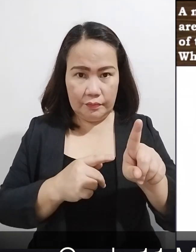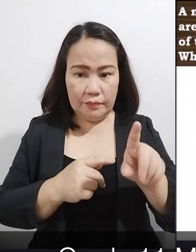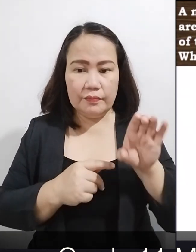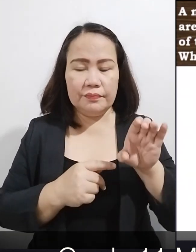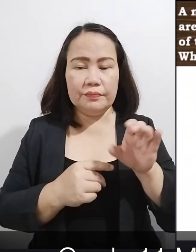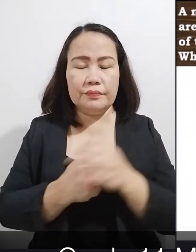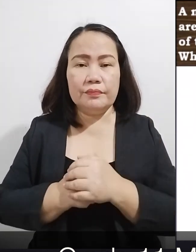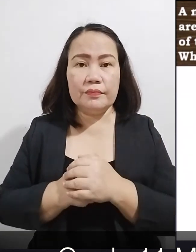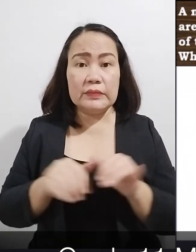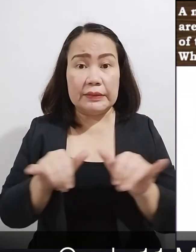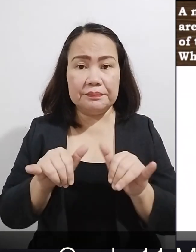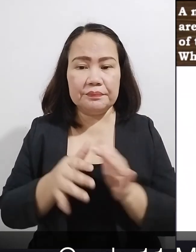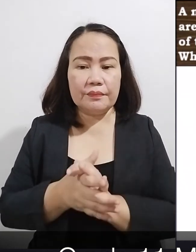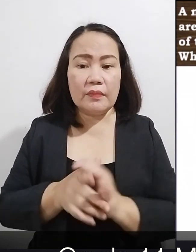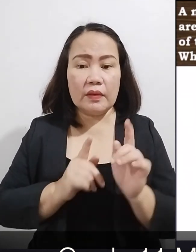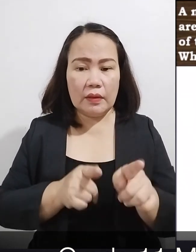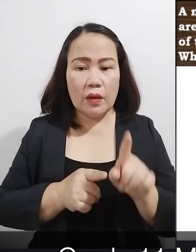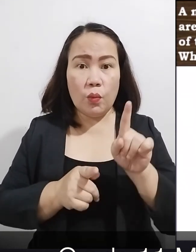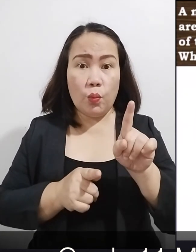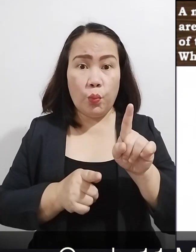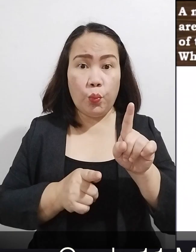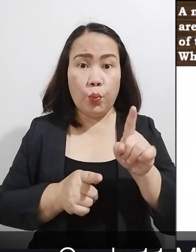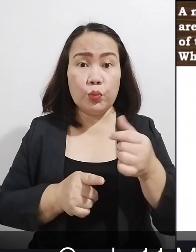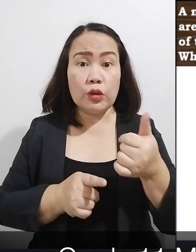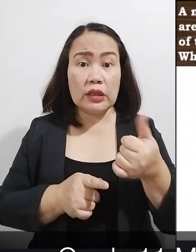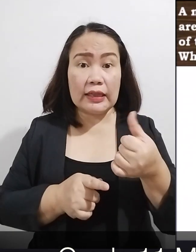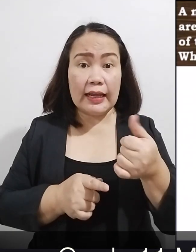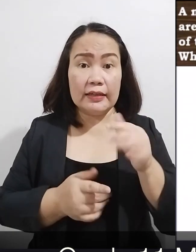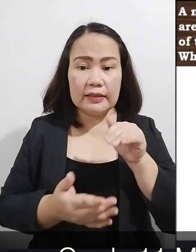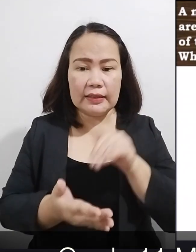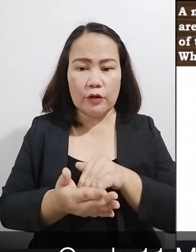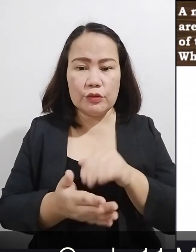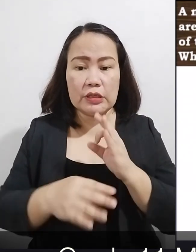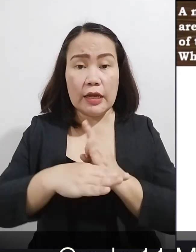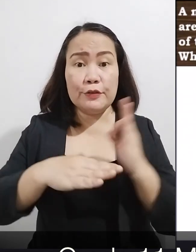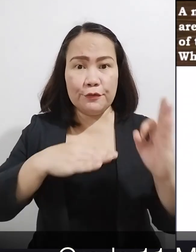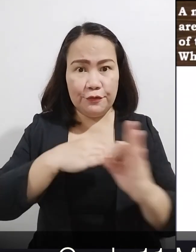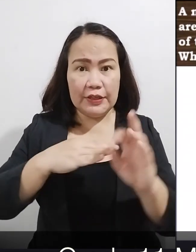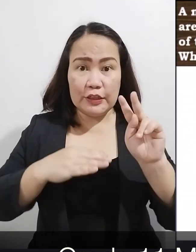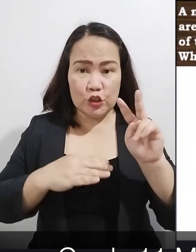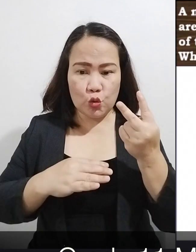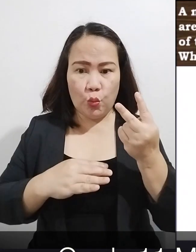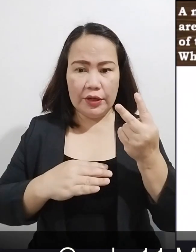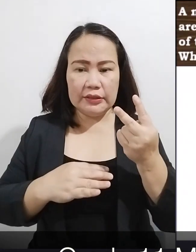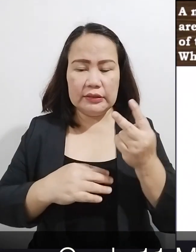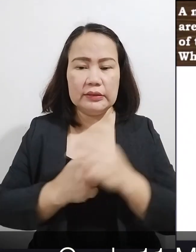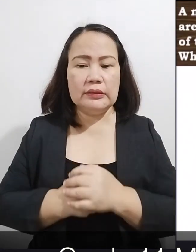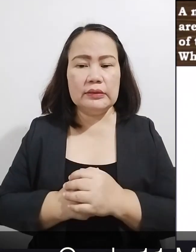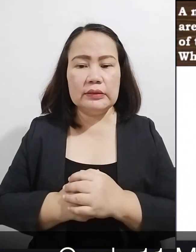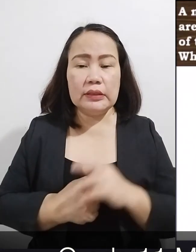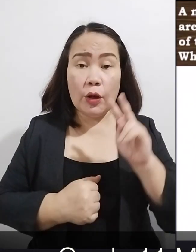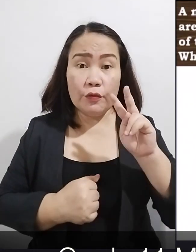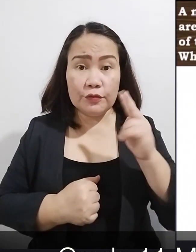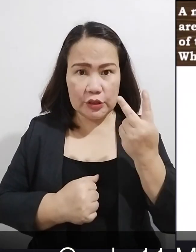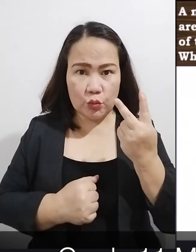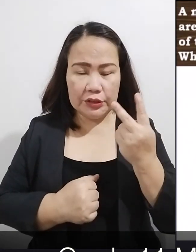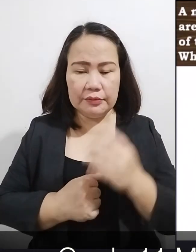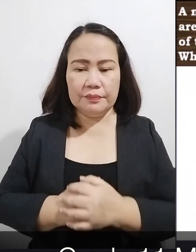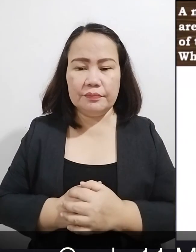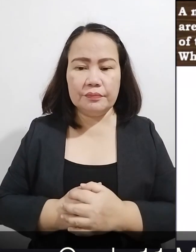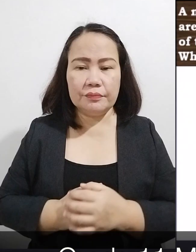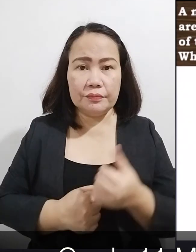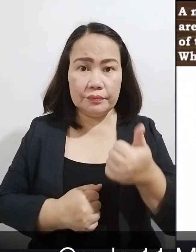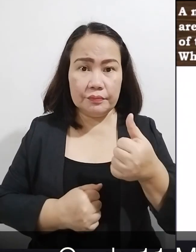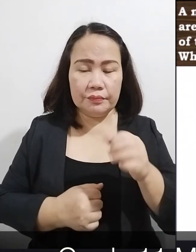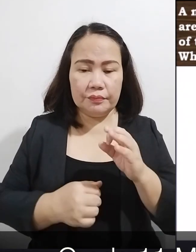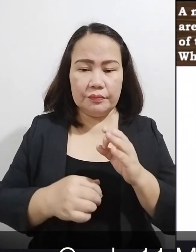100 times 100. Ang product niyan ay 10,000. So, area is equal to 10,000 feet squared